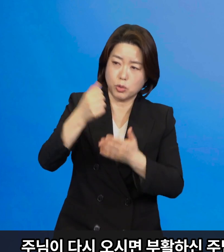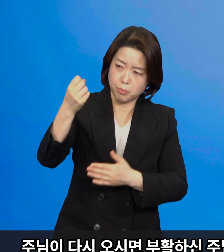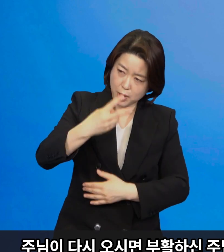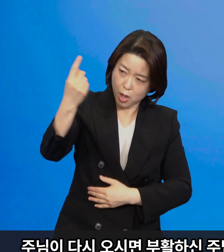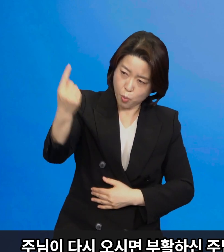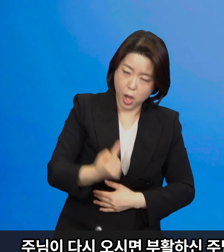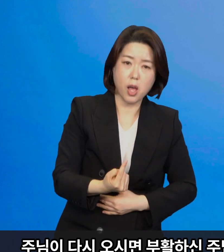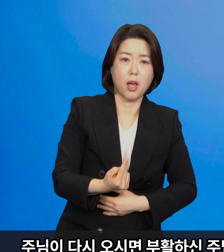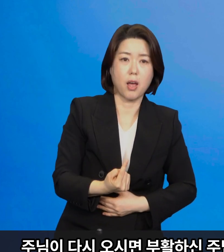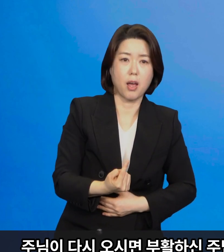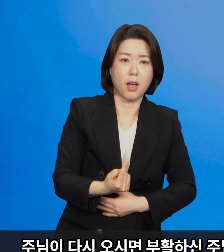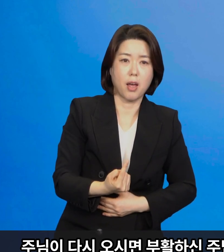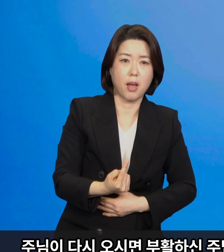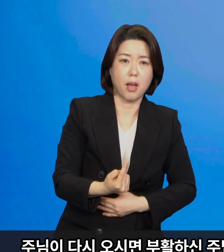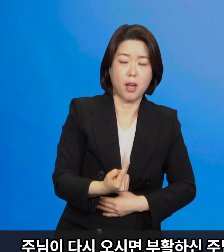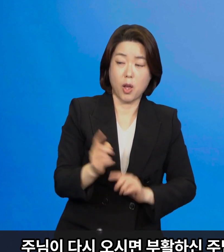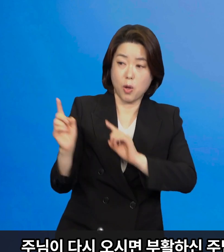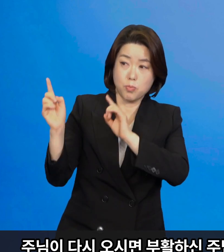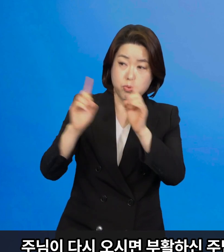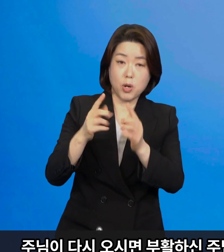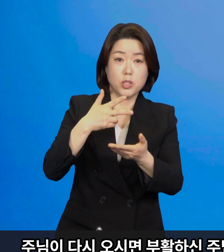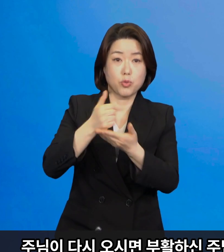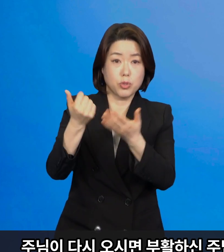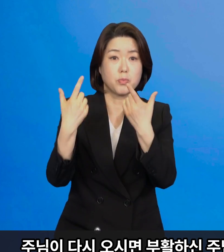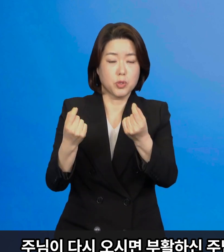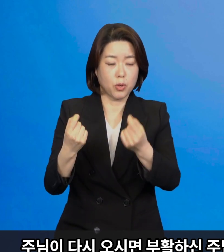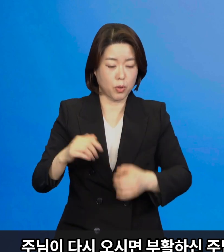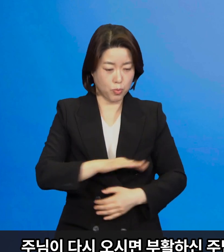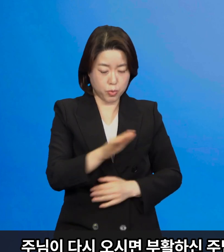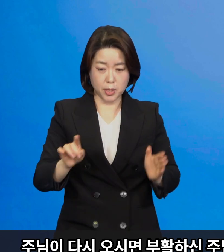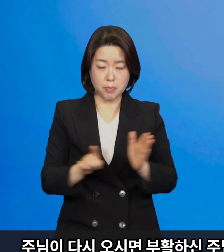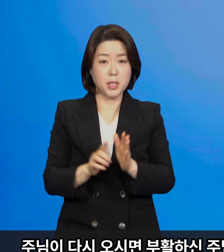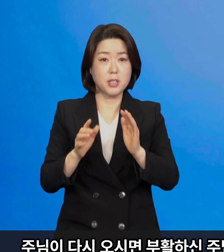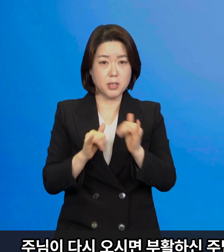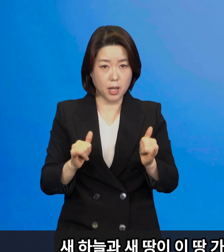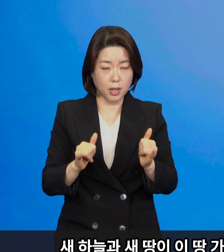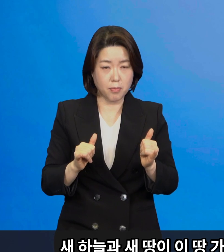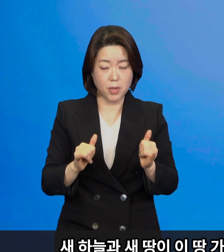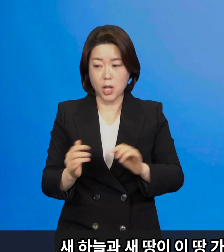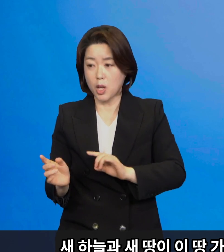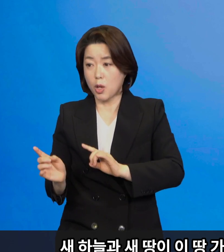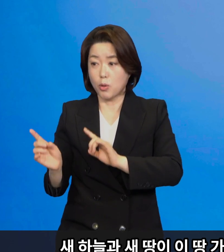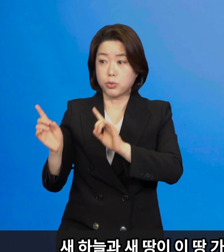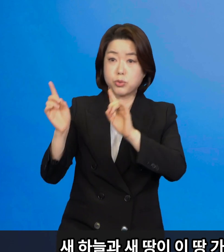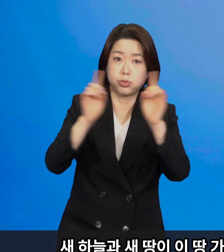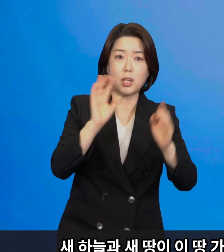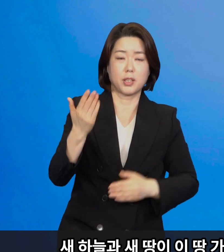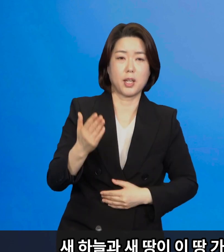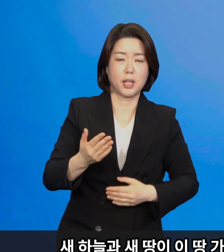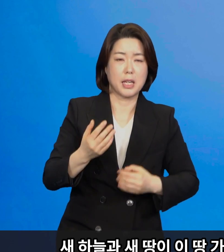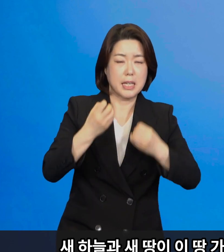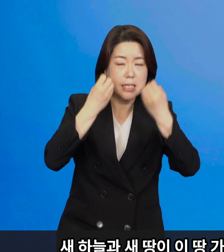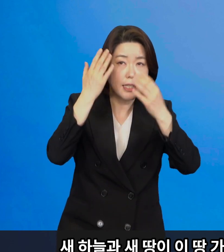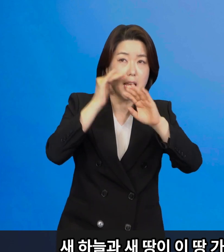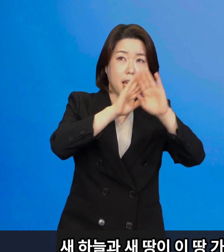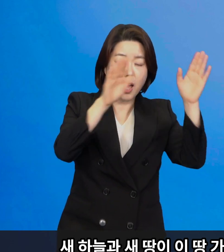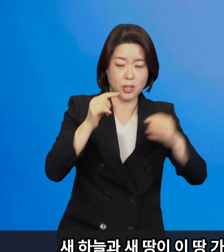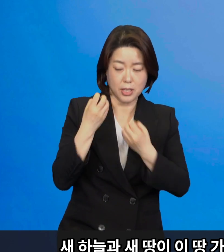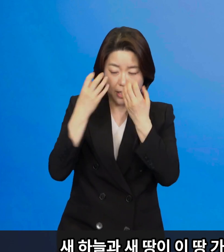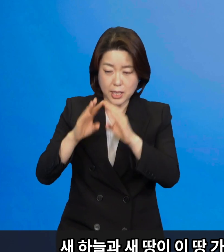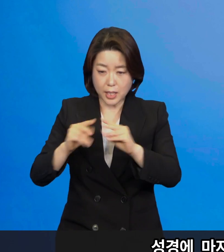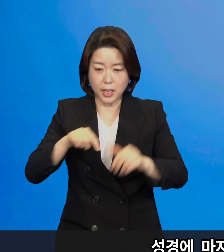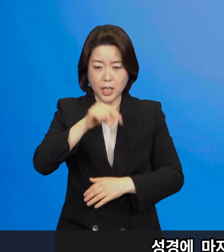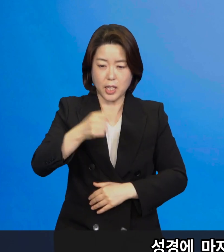오시면 부활하신 주님처럼 믿는 사람들도 부활할 것이고 새 하늘과 새 땅이 이 땅 가운데 임하게